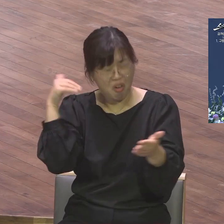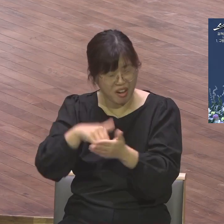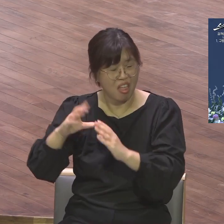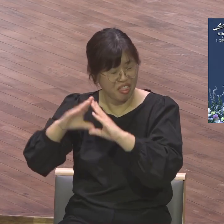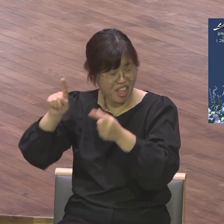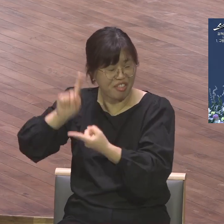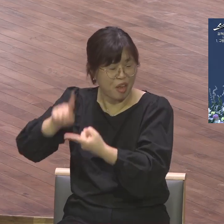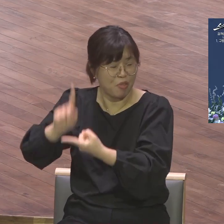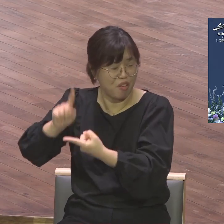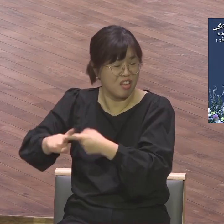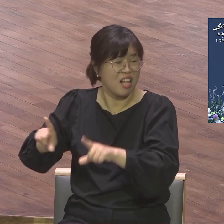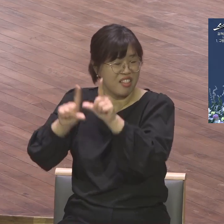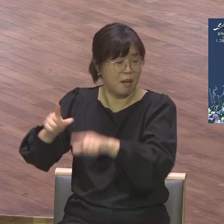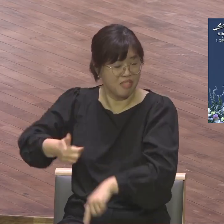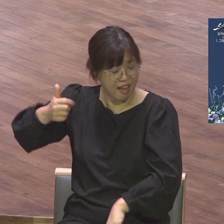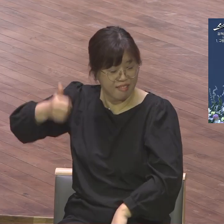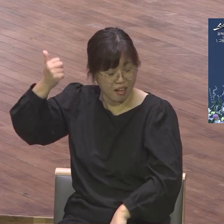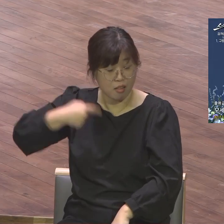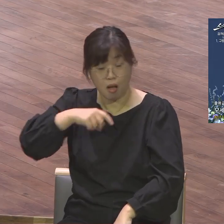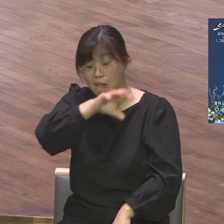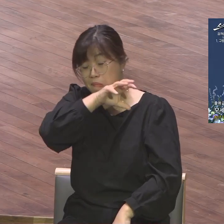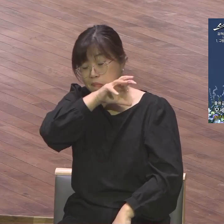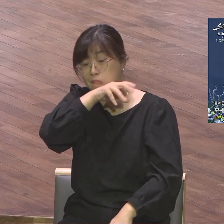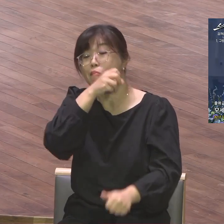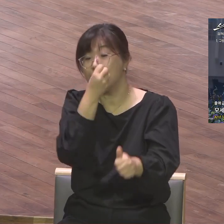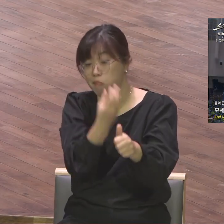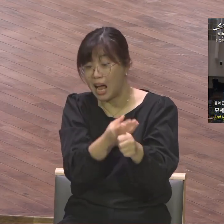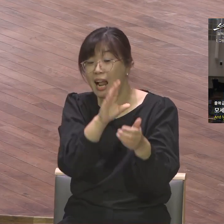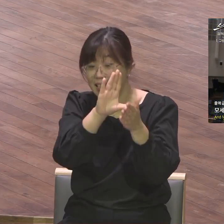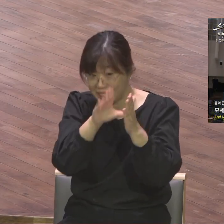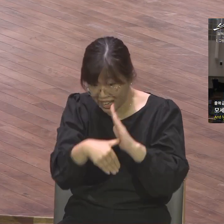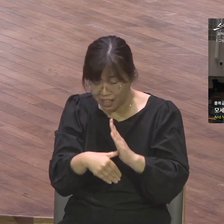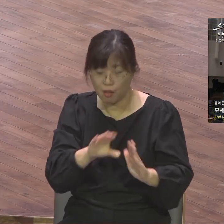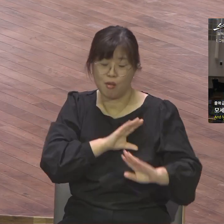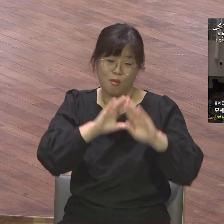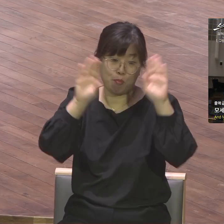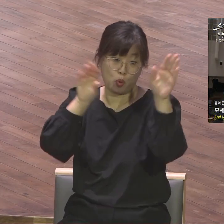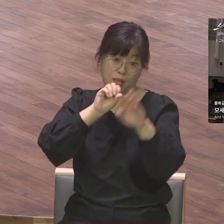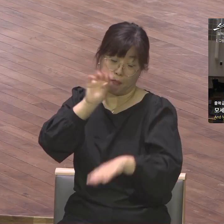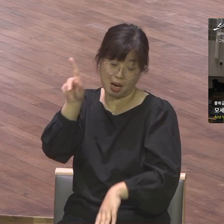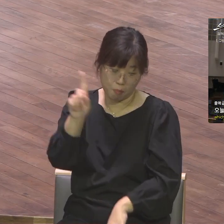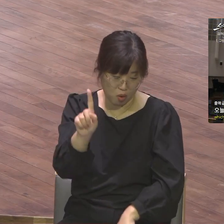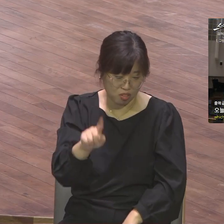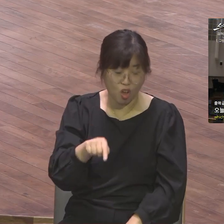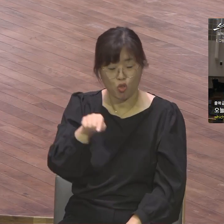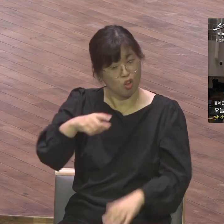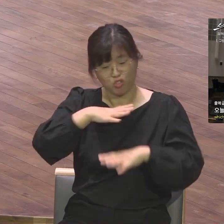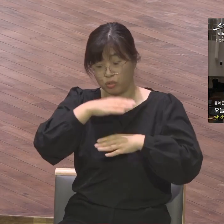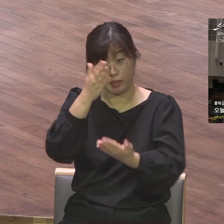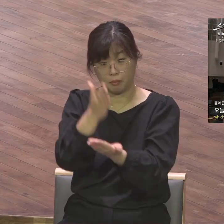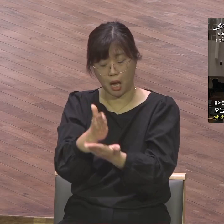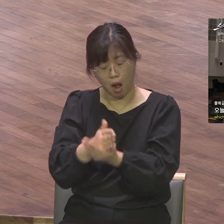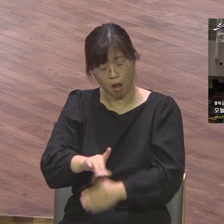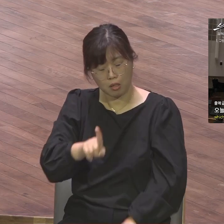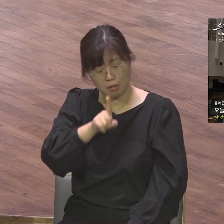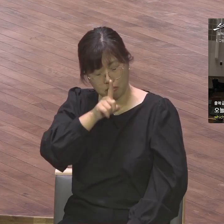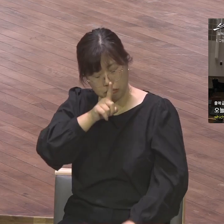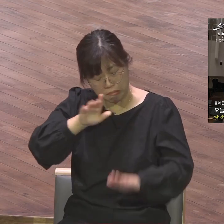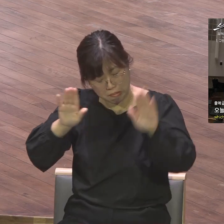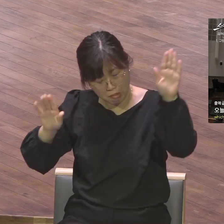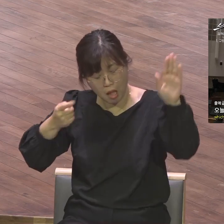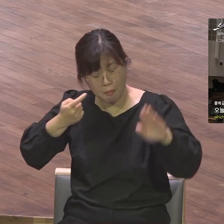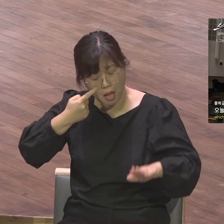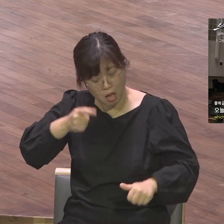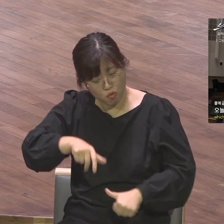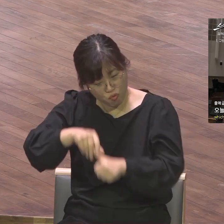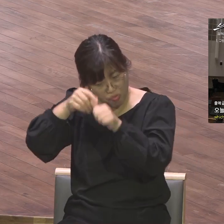모세가 이렇게 선포합니다. 모세가 백성에게 이르되 너희는 두려워하지 말고 가만히 서서 여호와께서 오늘 너희를 위하여 행하신 구원을